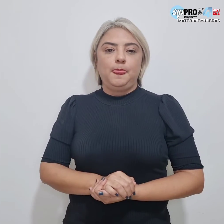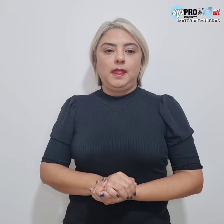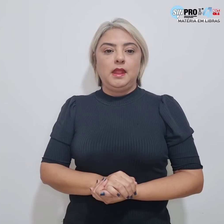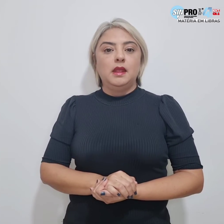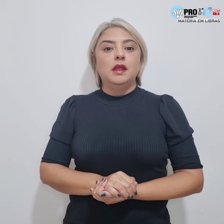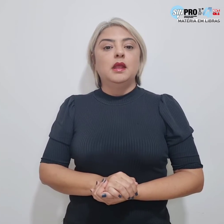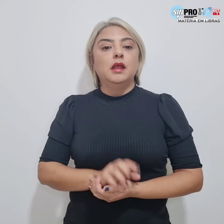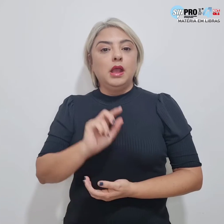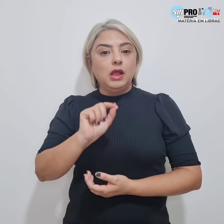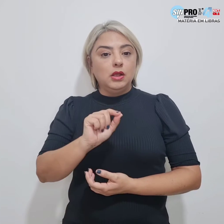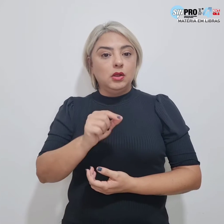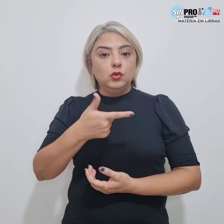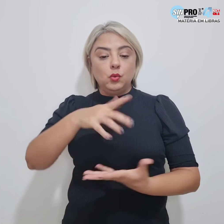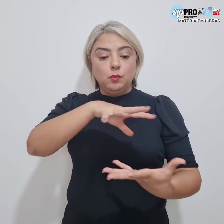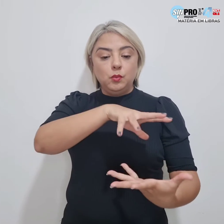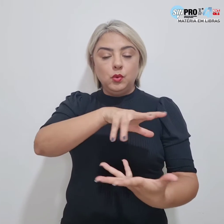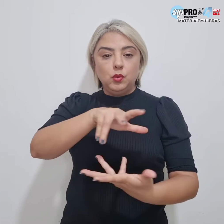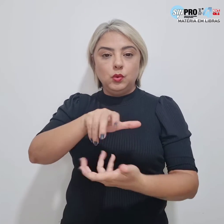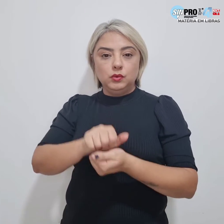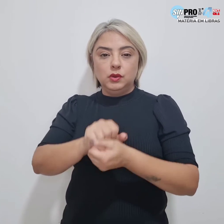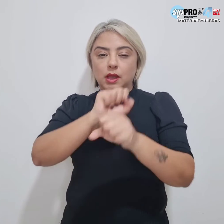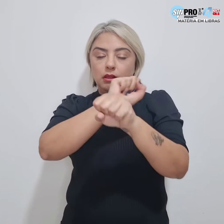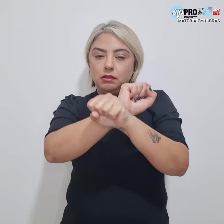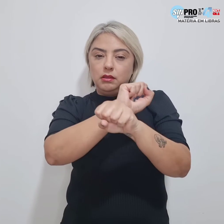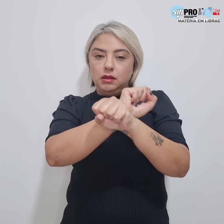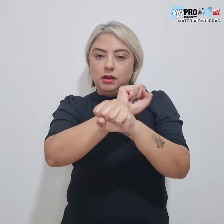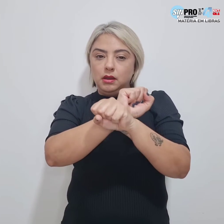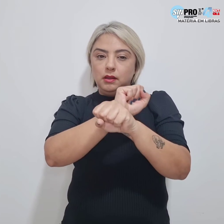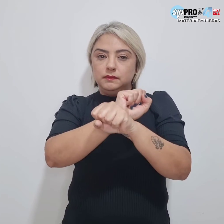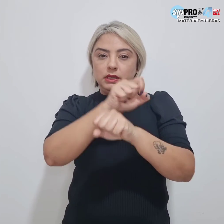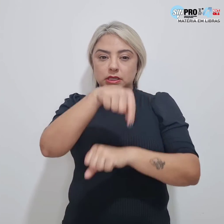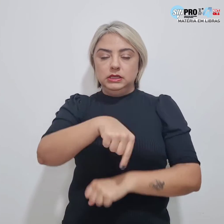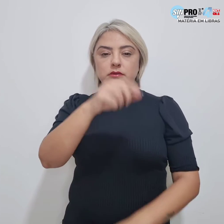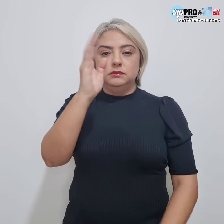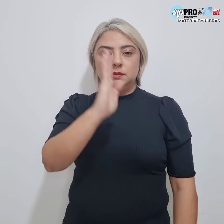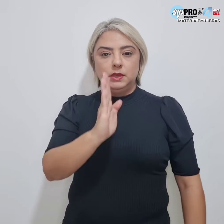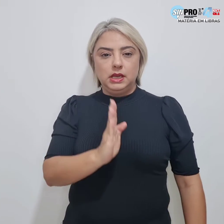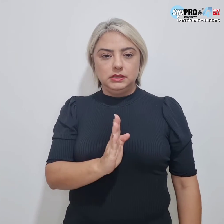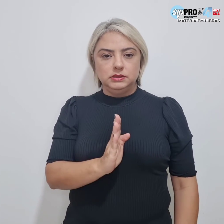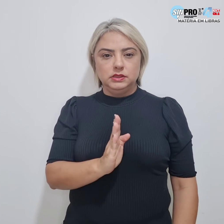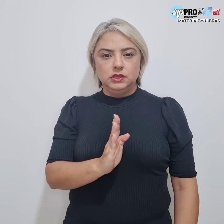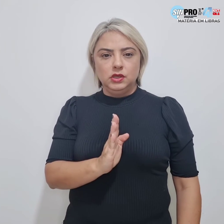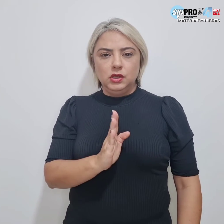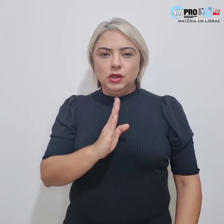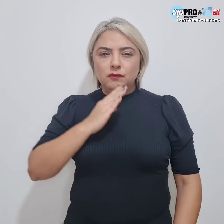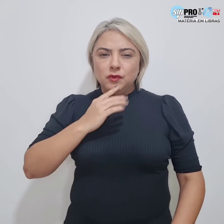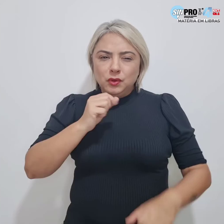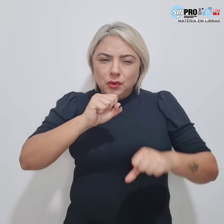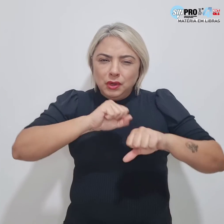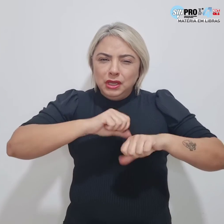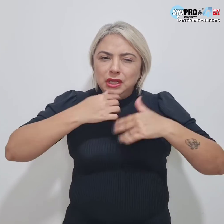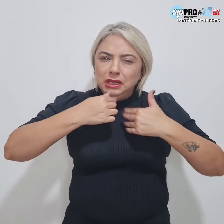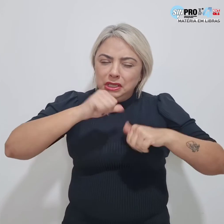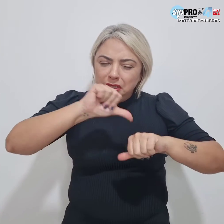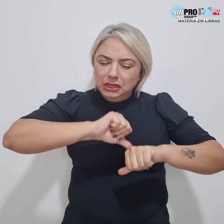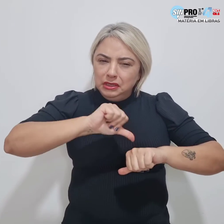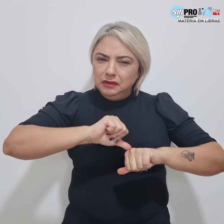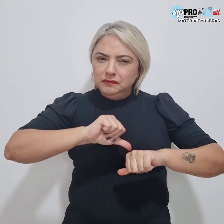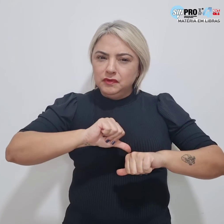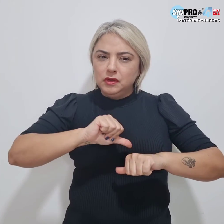Assim como no resto do mundo, a escravidão, no Brasil, foi tão cruel e desumana que, mesmo